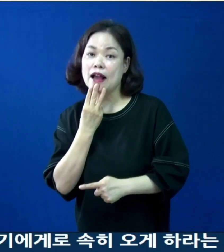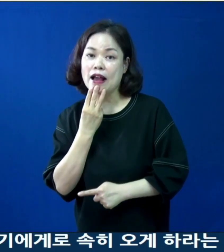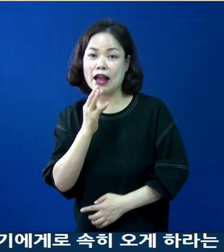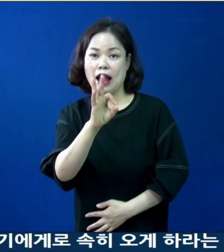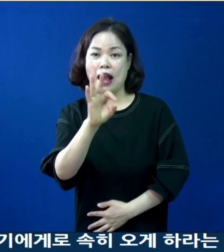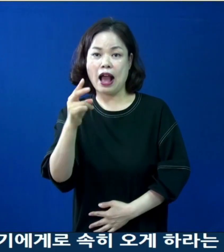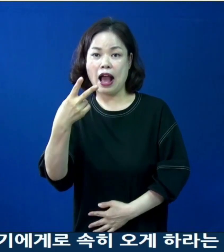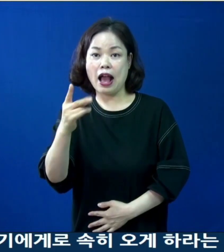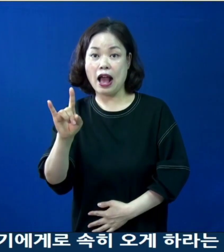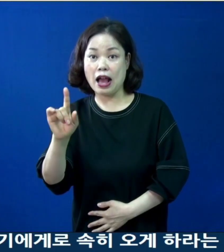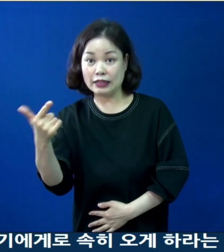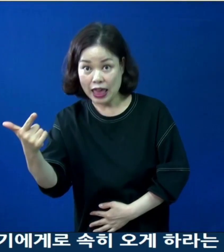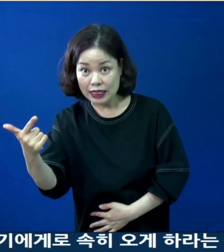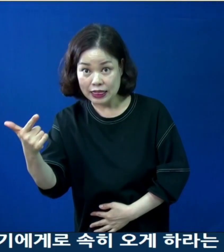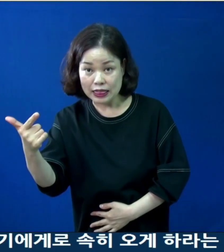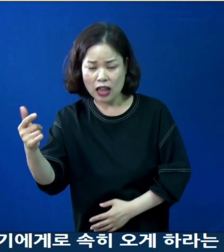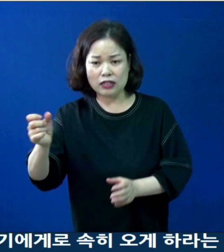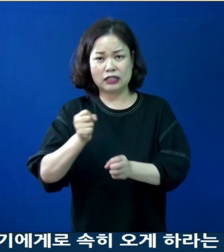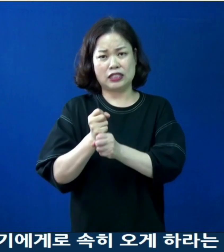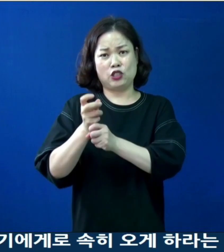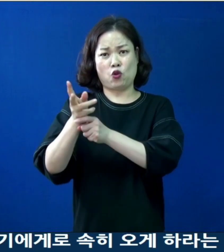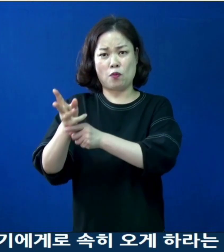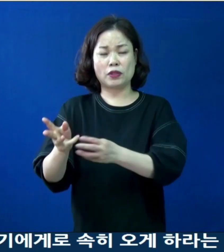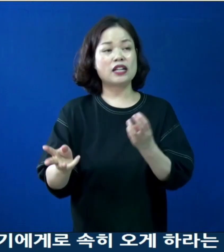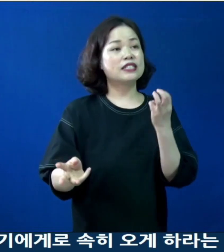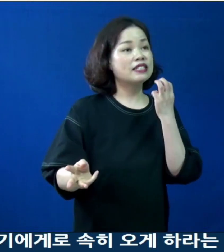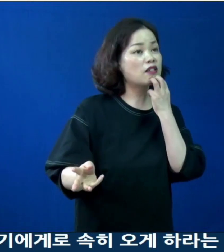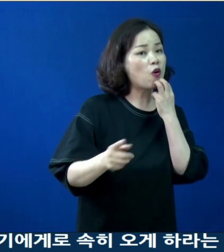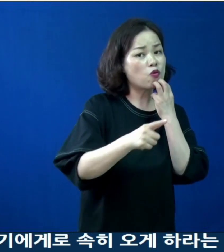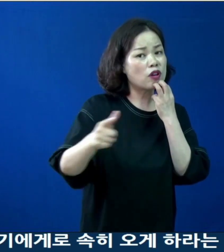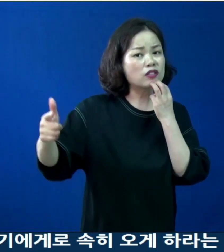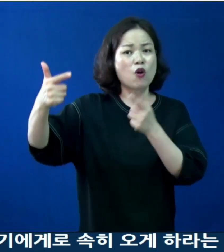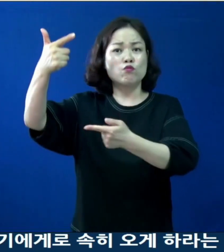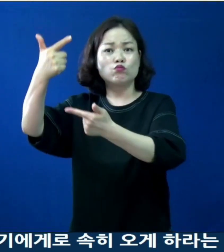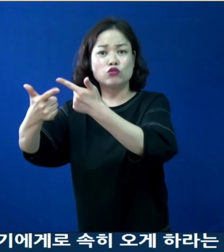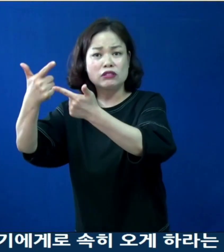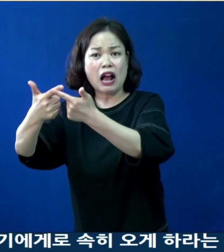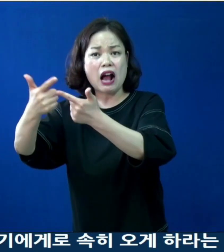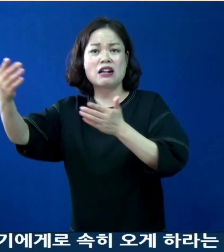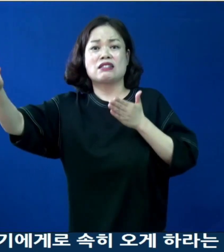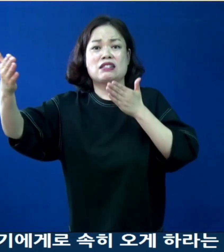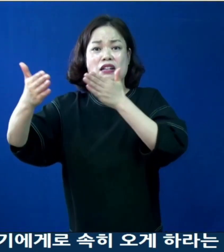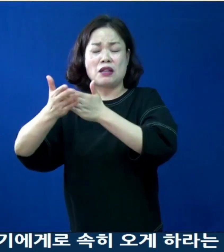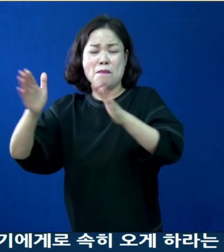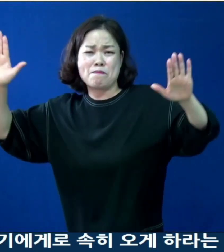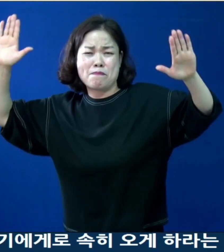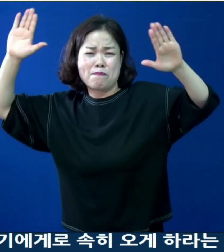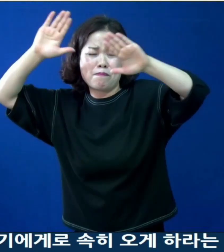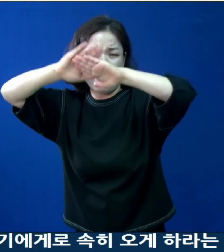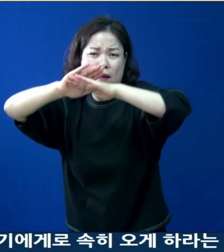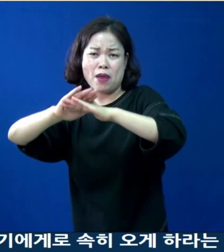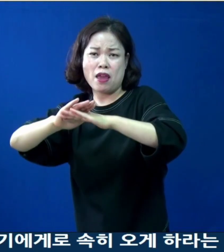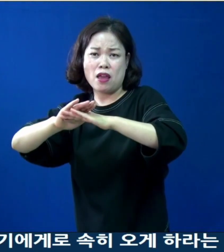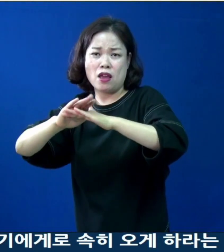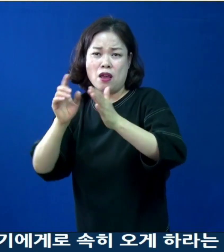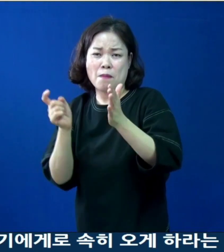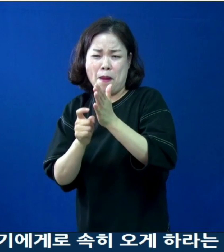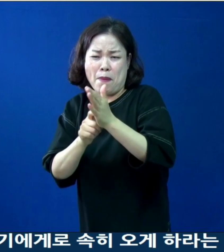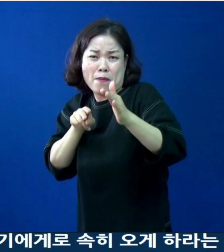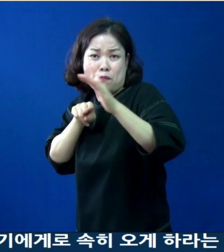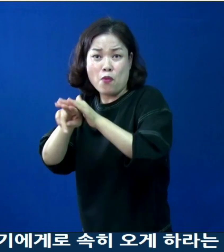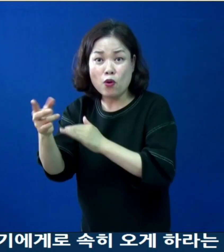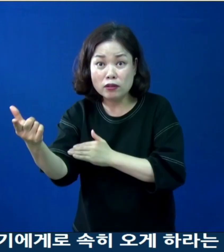부산 가는 거리예요. 근 400km예요. 대단히 먼 거리를 야밤 도주하듯이 이동했다, 그런